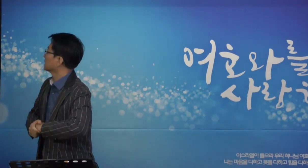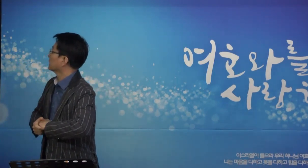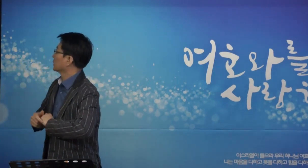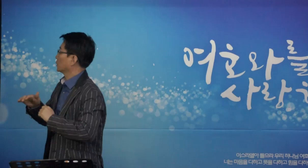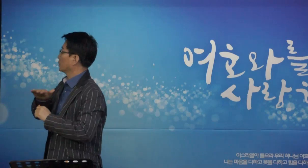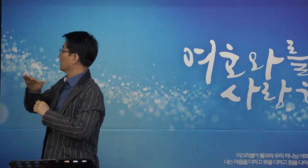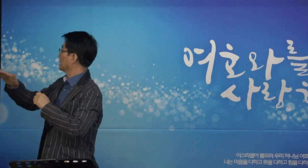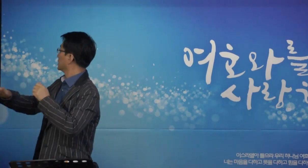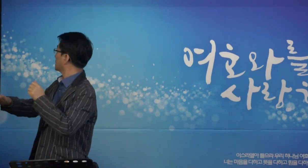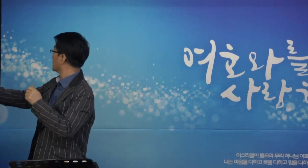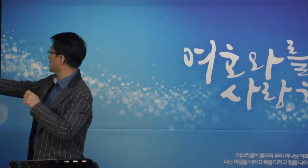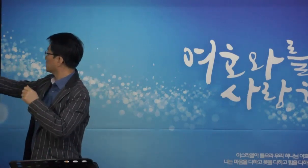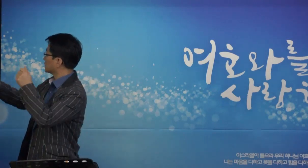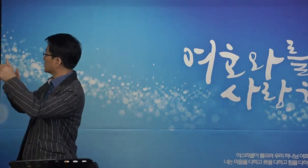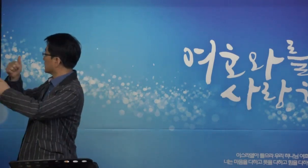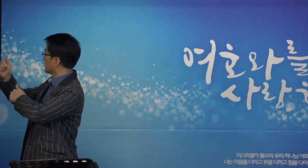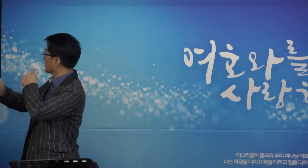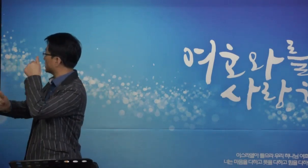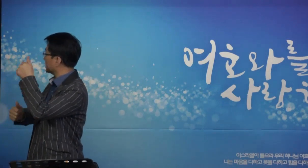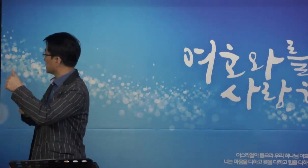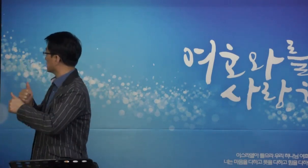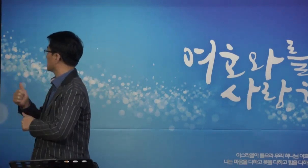20절부터 읽겠습니다. 우리 조상들은